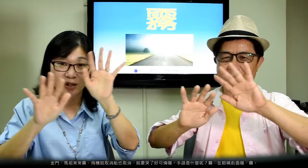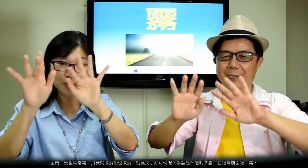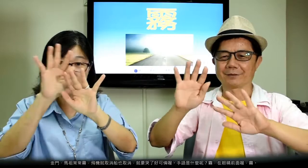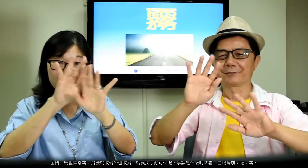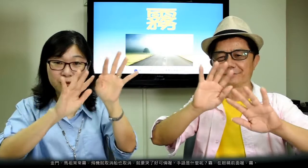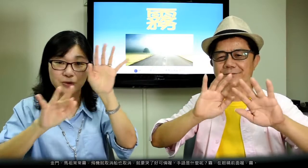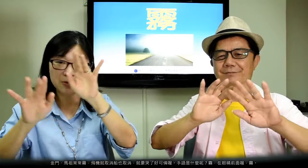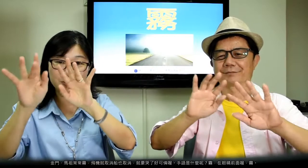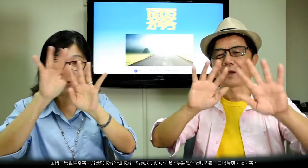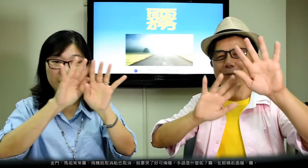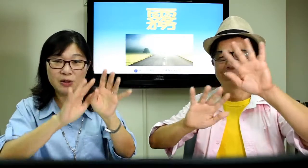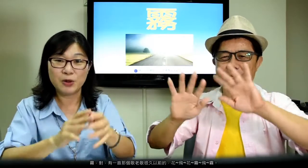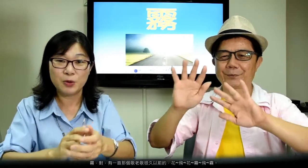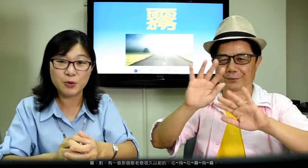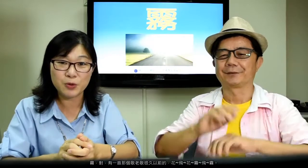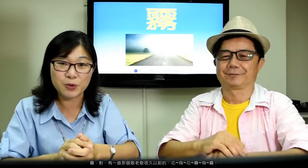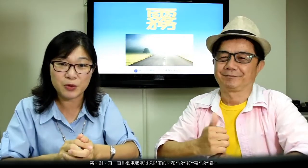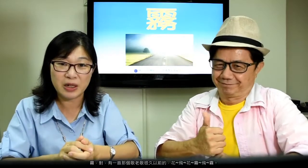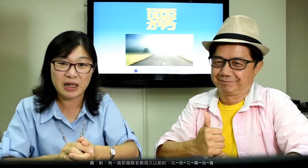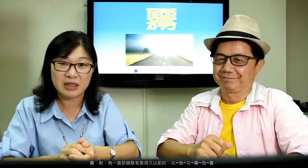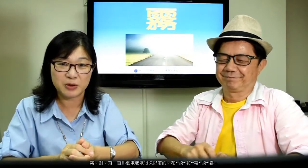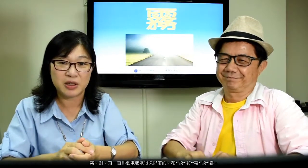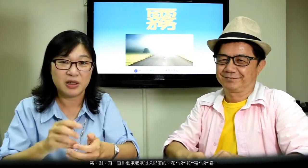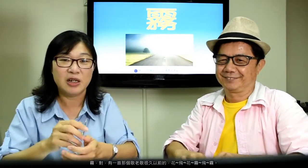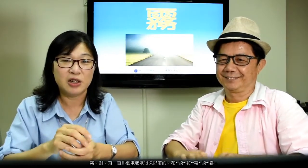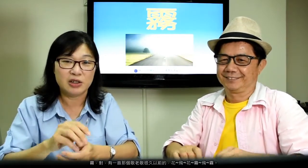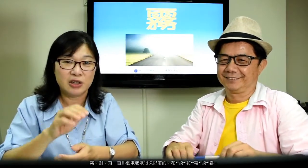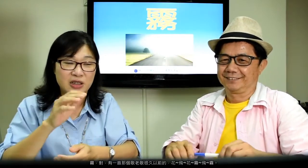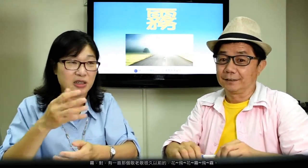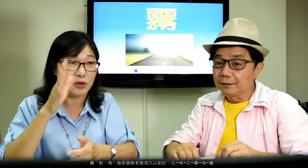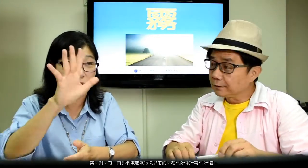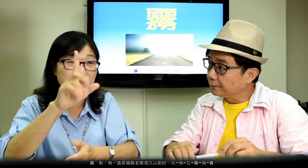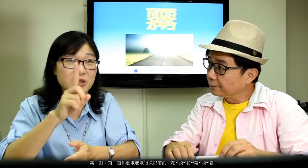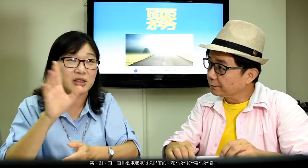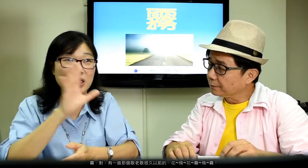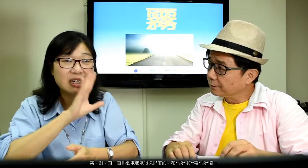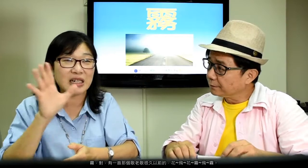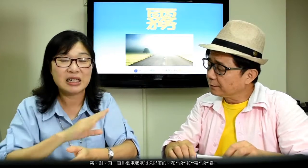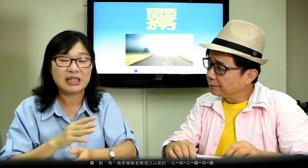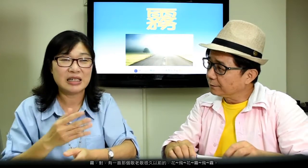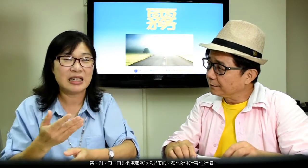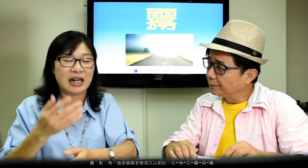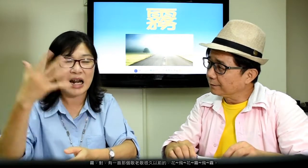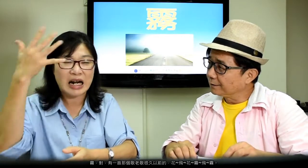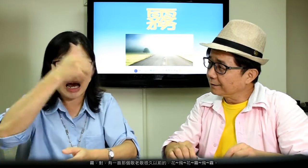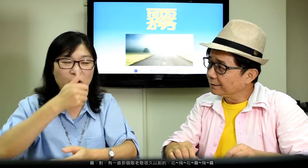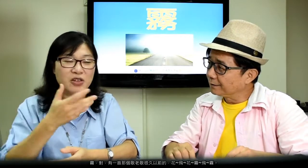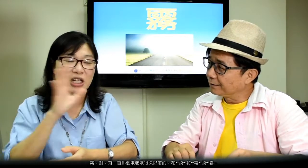雾，雾，对，有一首那个歌。老歌，